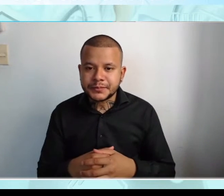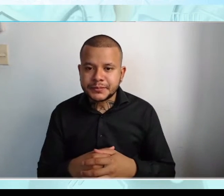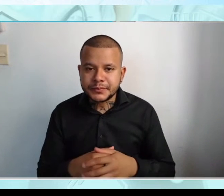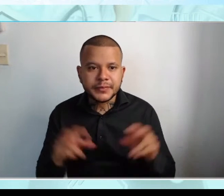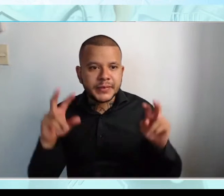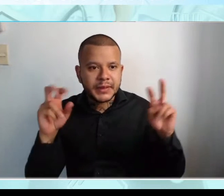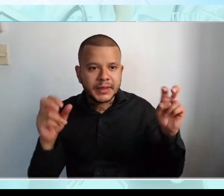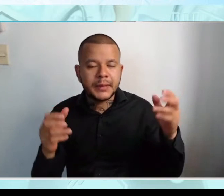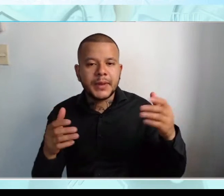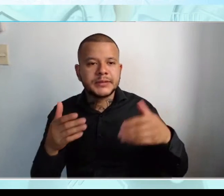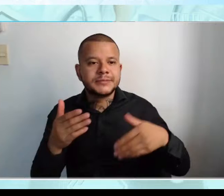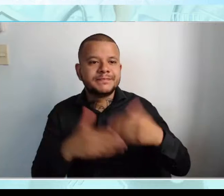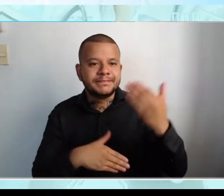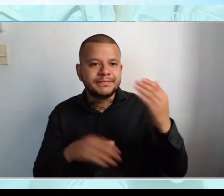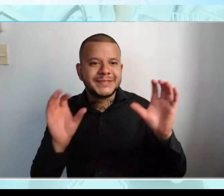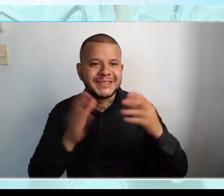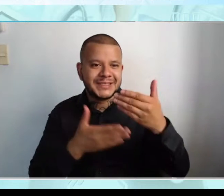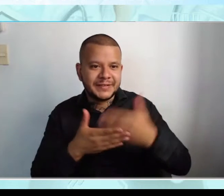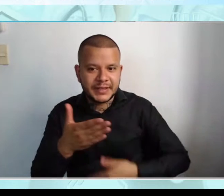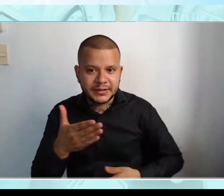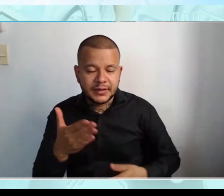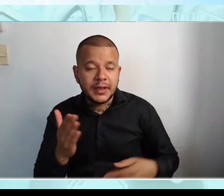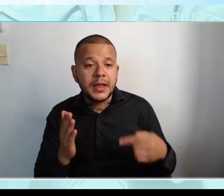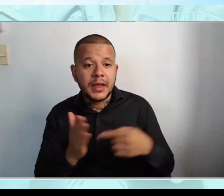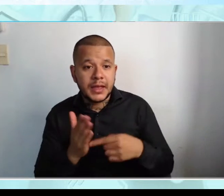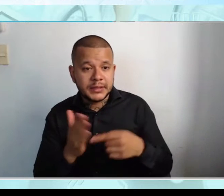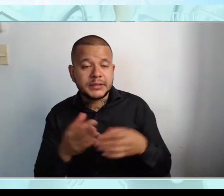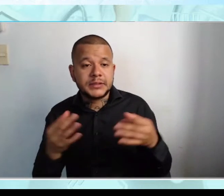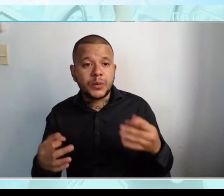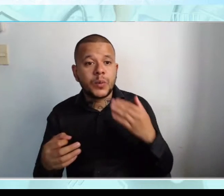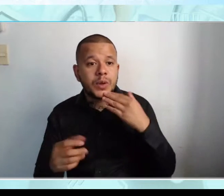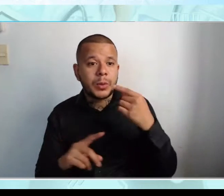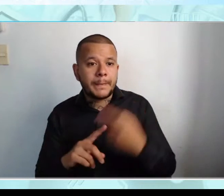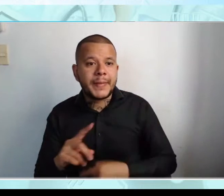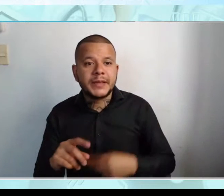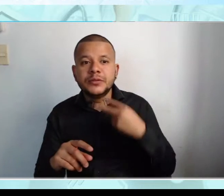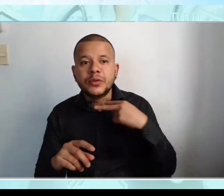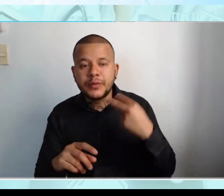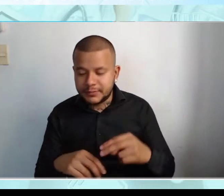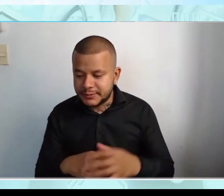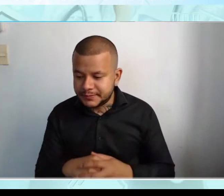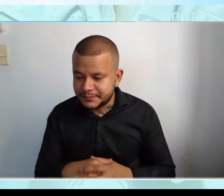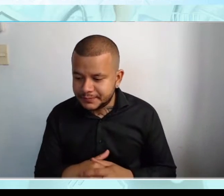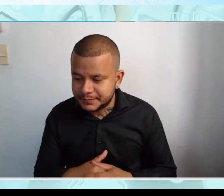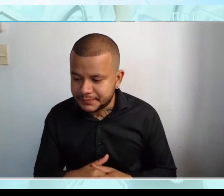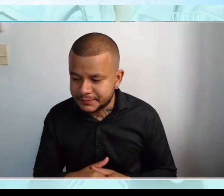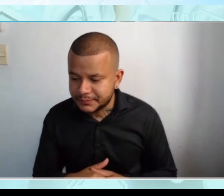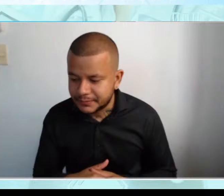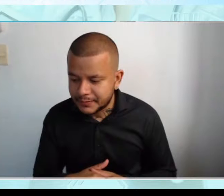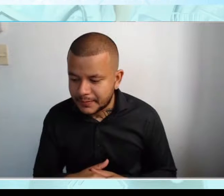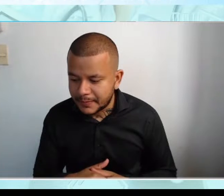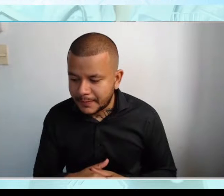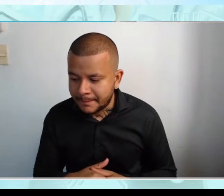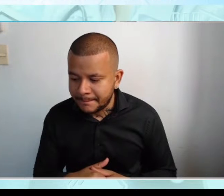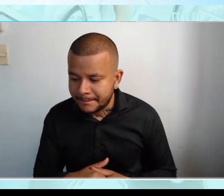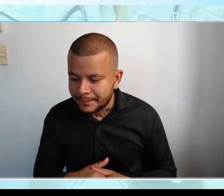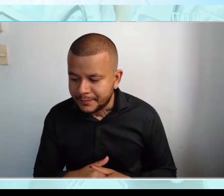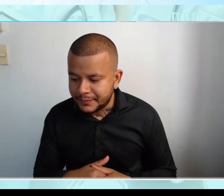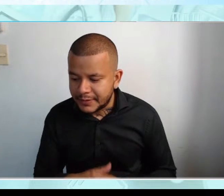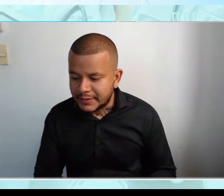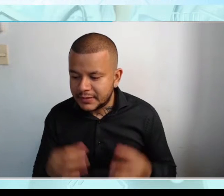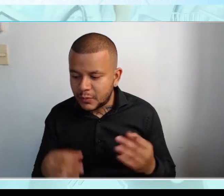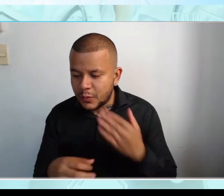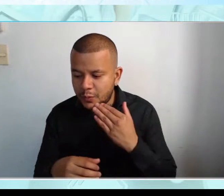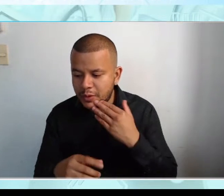inicio de la certificación, la cual fue efectiva a partir del mes de noviembre. Esto estaba estipulado para que fuera desde septiembre. Las instituciones